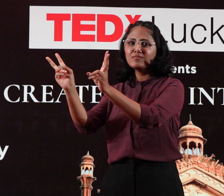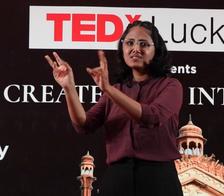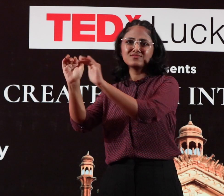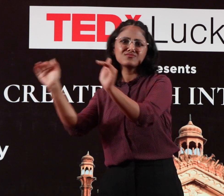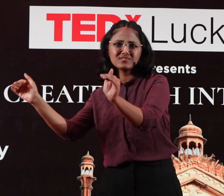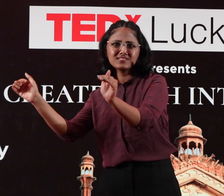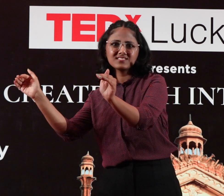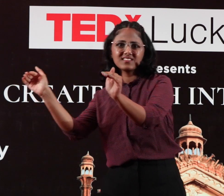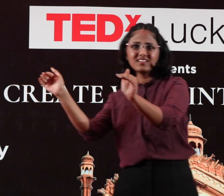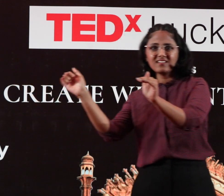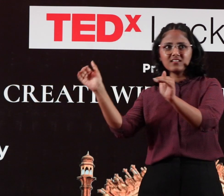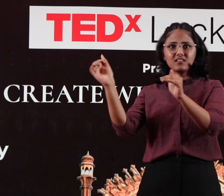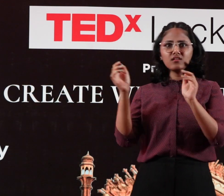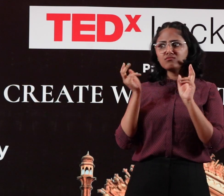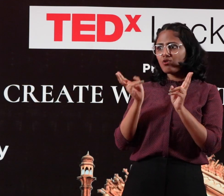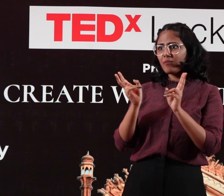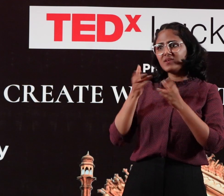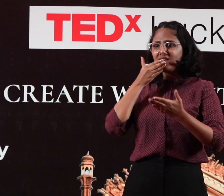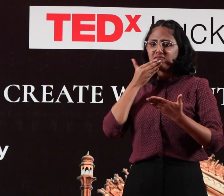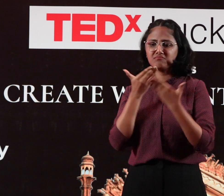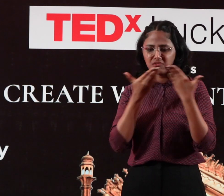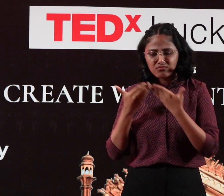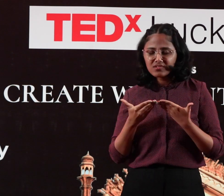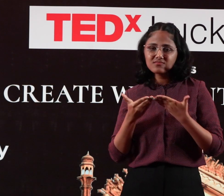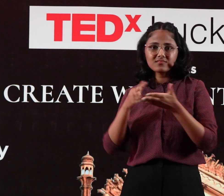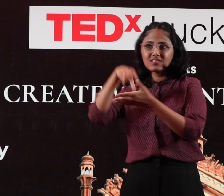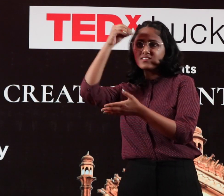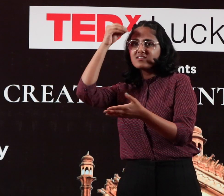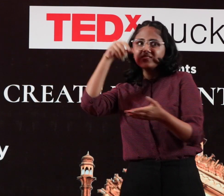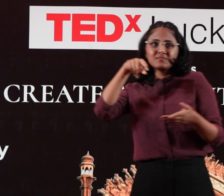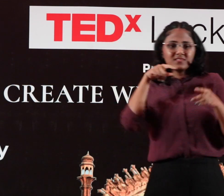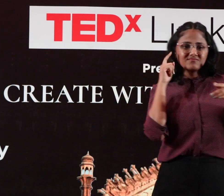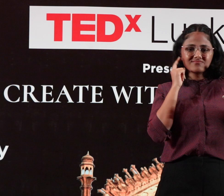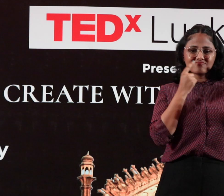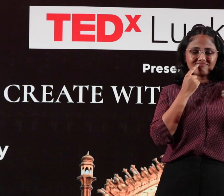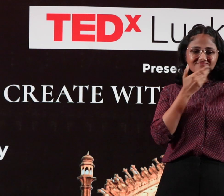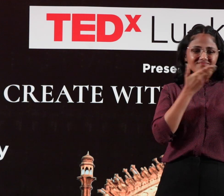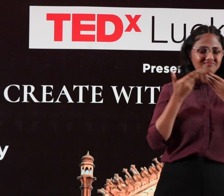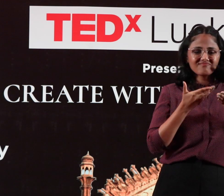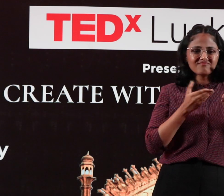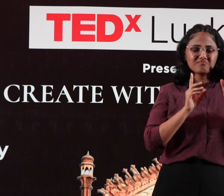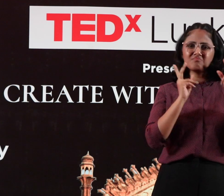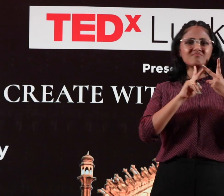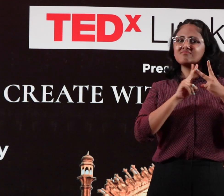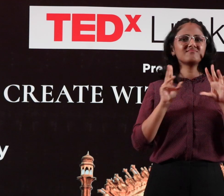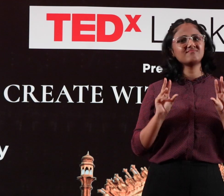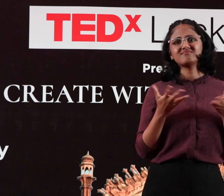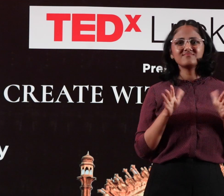8th या 9th ग्रेड में पढ़ रहे हैं, द अमाउंट ऑफ इन्फीरियरिटी कॉम्प्लेक्स वो बच्चे में जाएगी, वो भयंकर है. तो दो